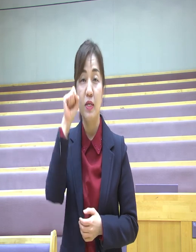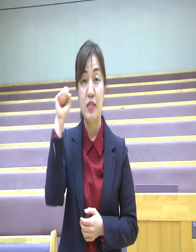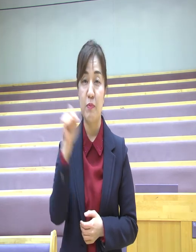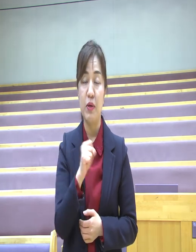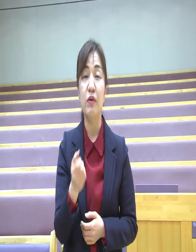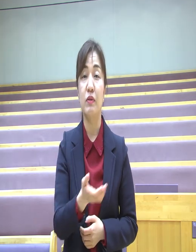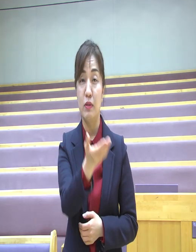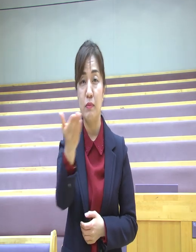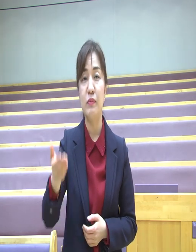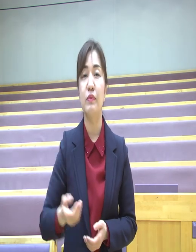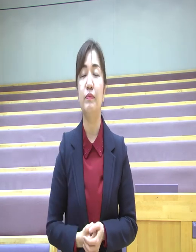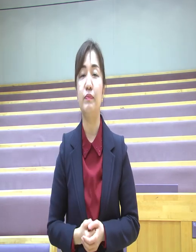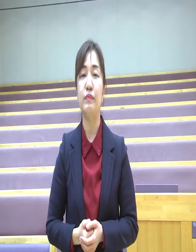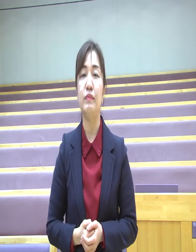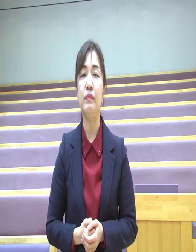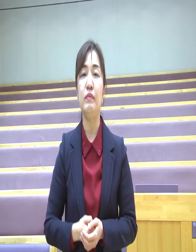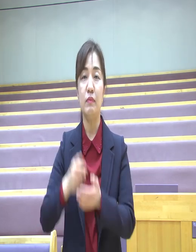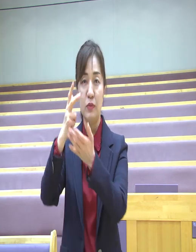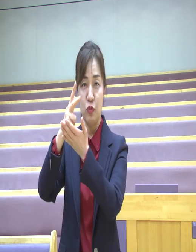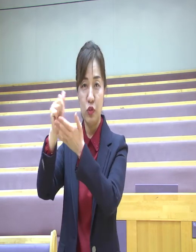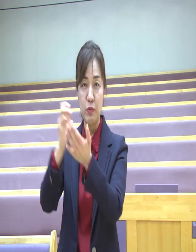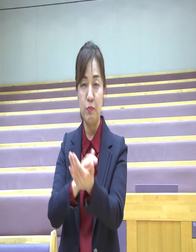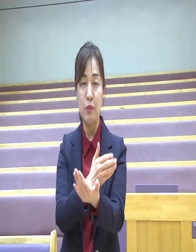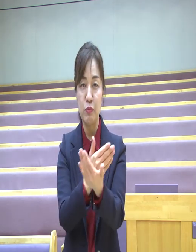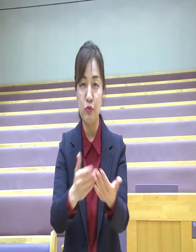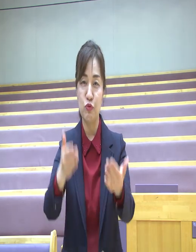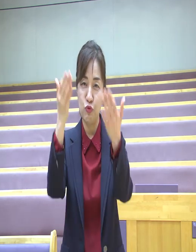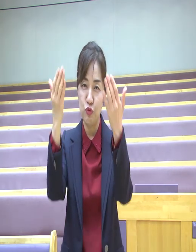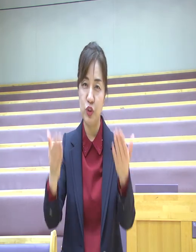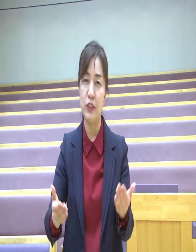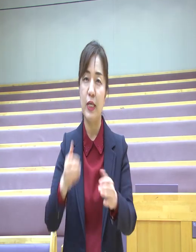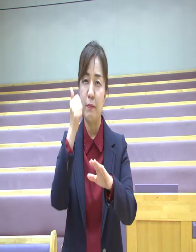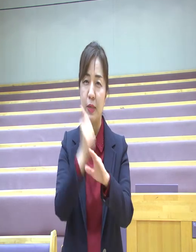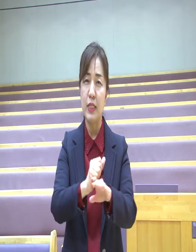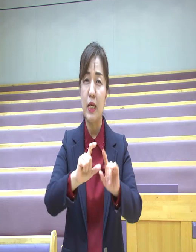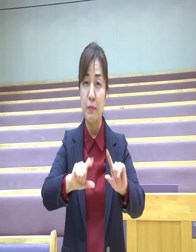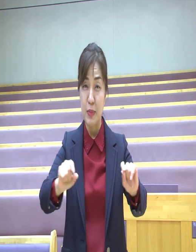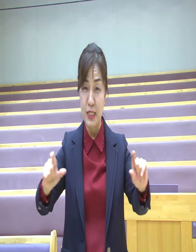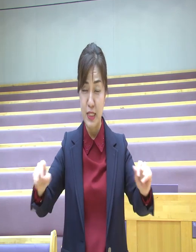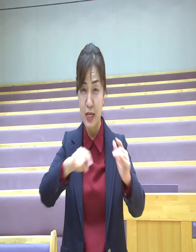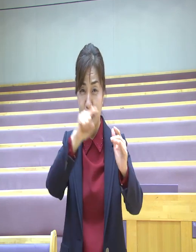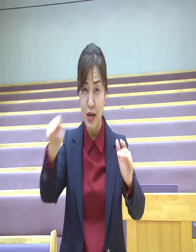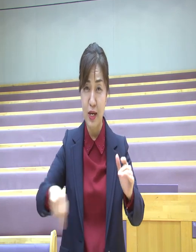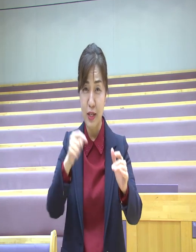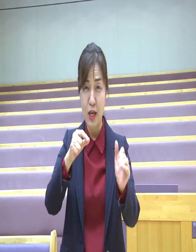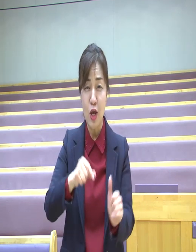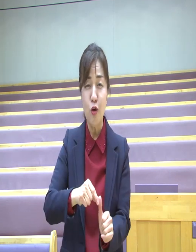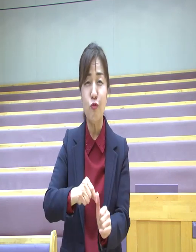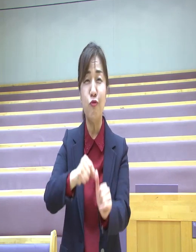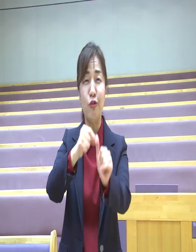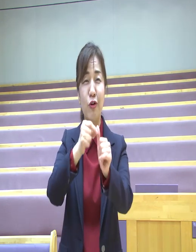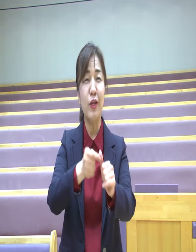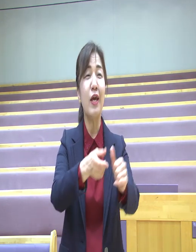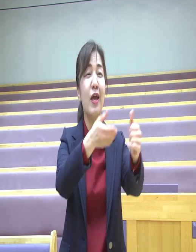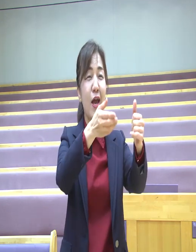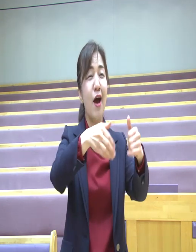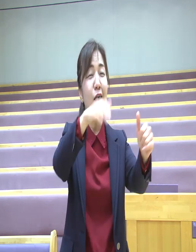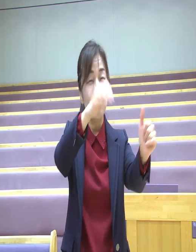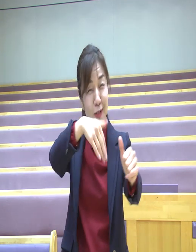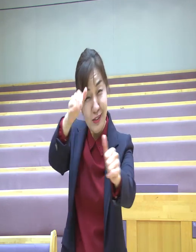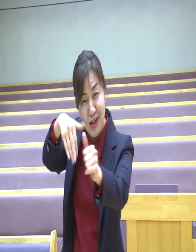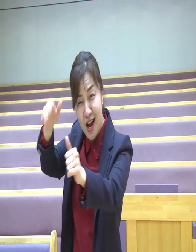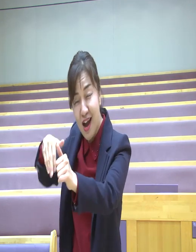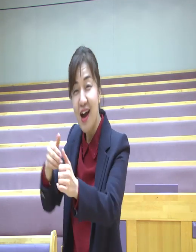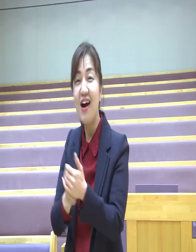새벽 우리 성도 여러분, 주님께서 베푸신 이 최후의 만찬 속에 모두가 구원의 자리에